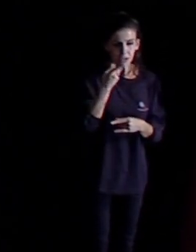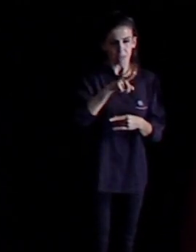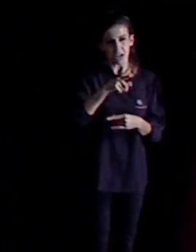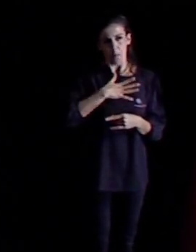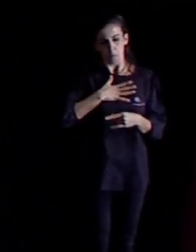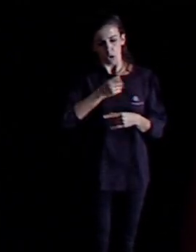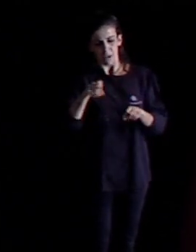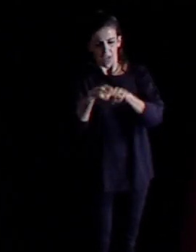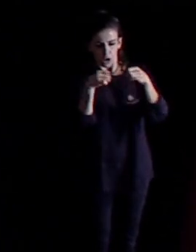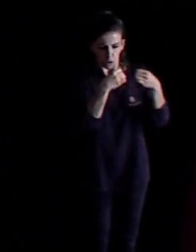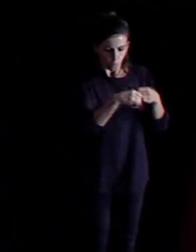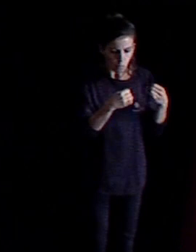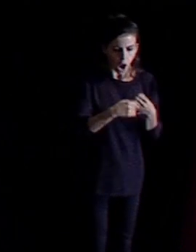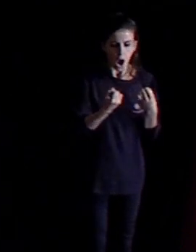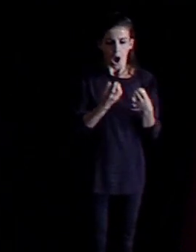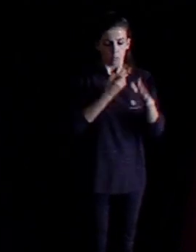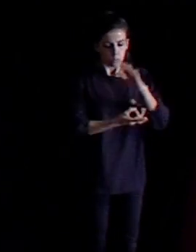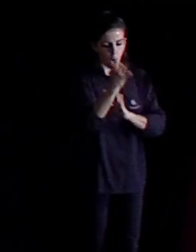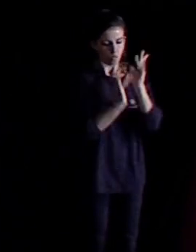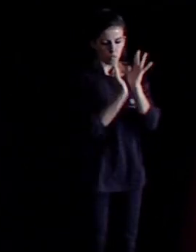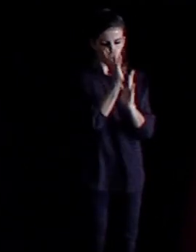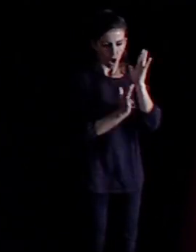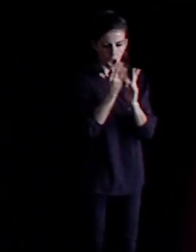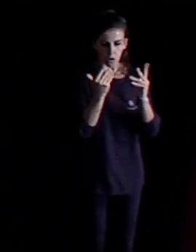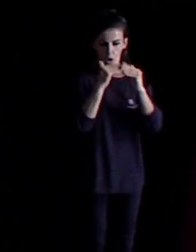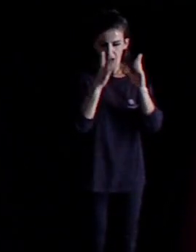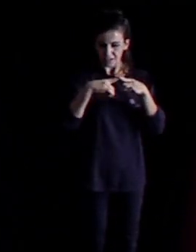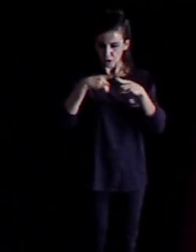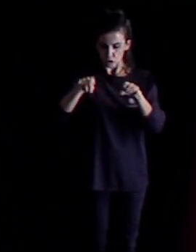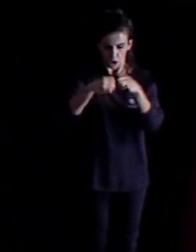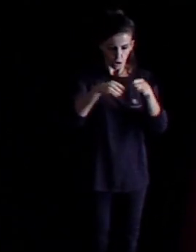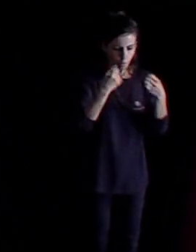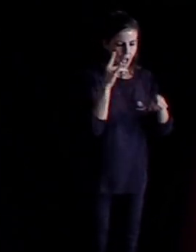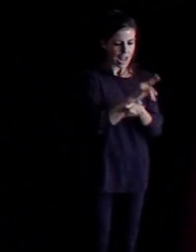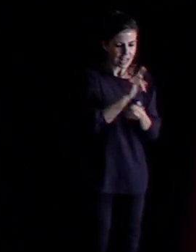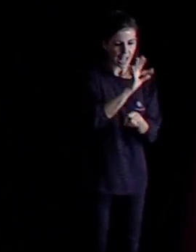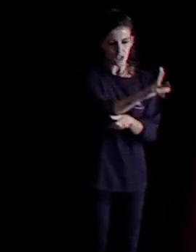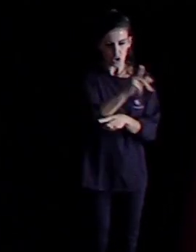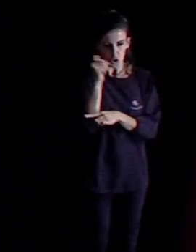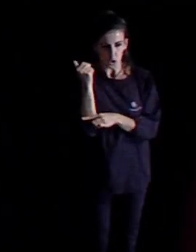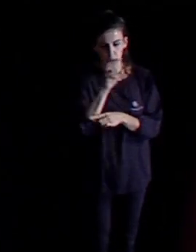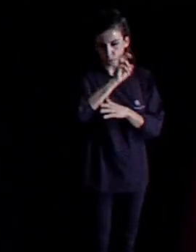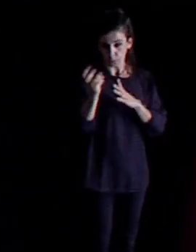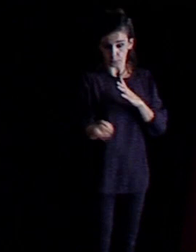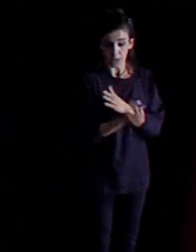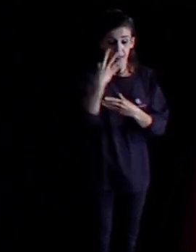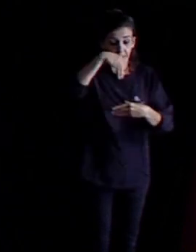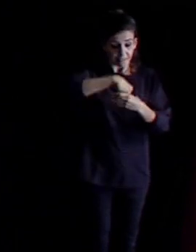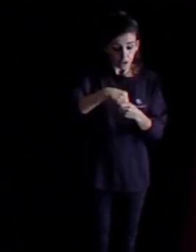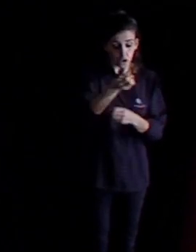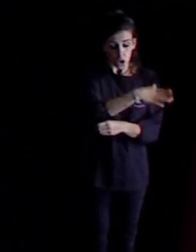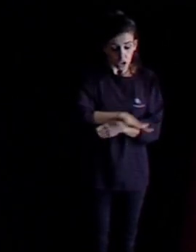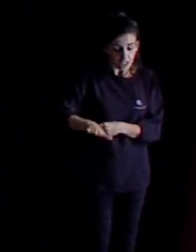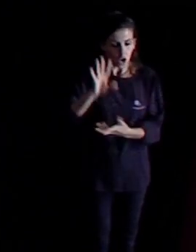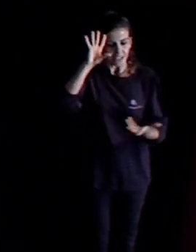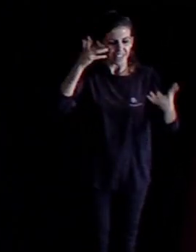propiedad, pues provocar fuego, destruir propiedades, el engaño, el robo, el incumplimiento grave de las normas. Dentro de los niños con trastorno de